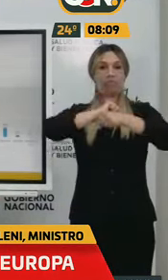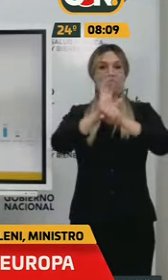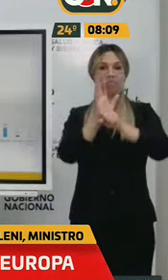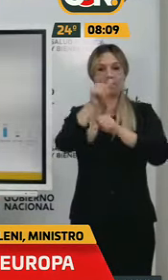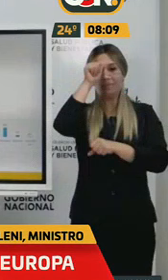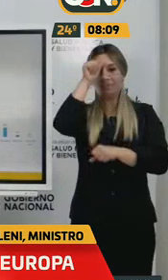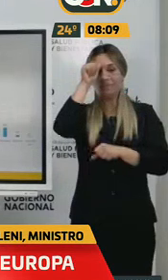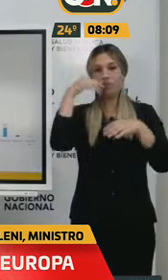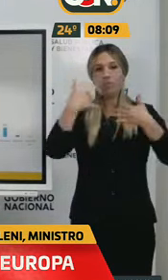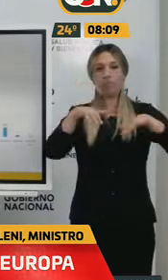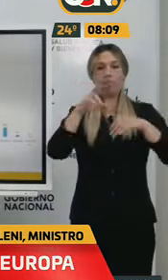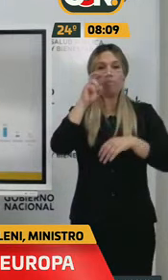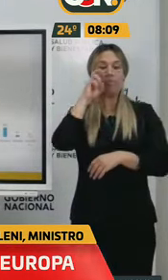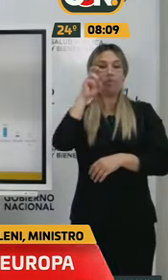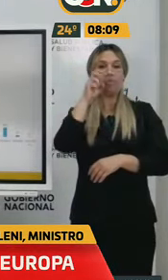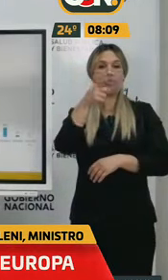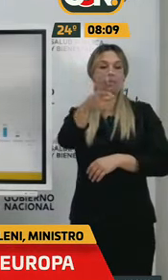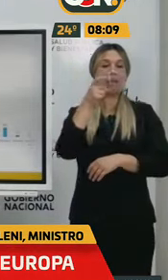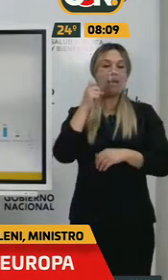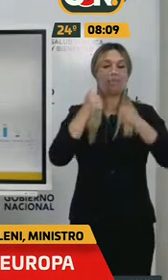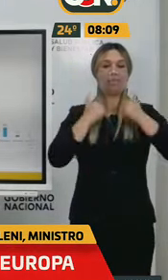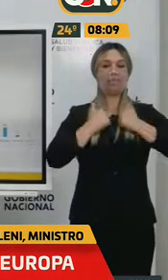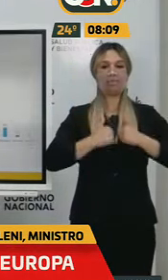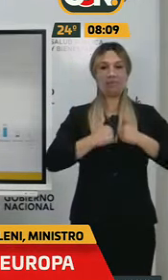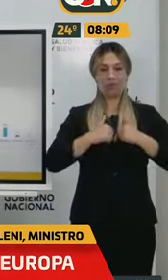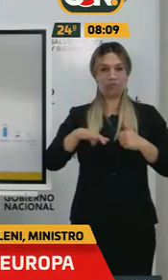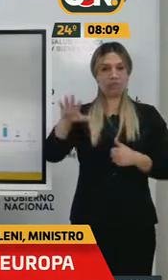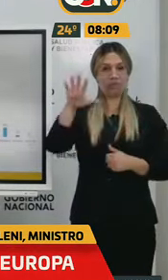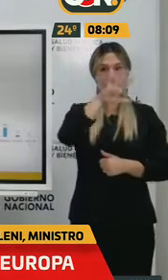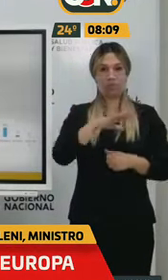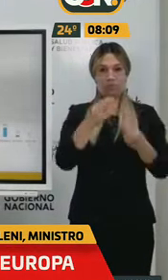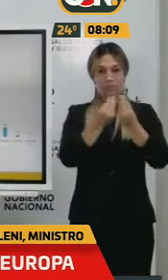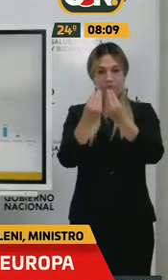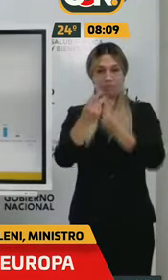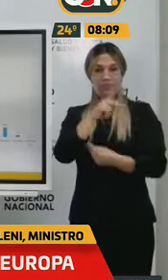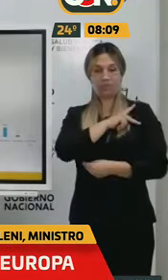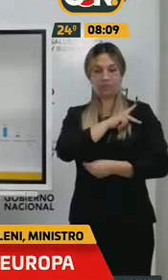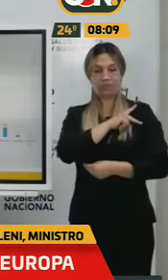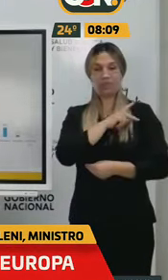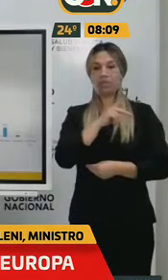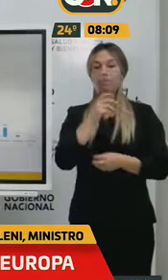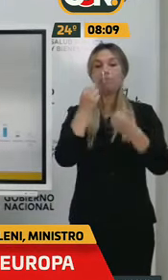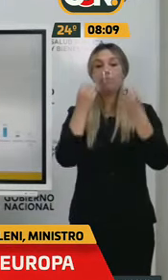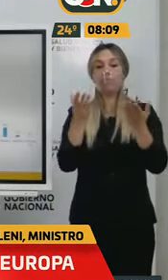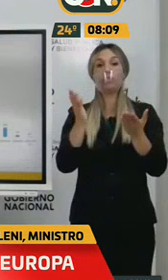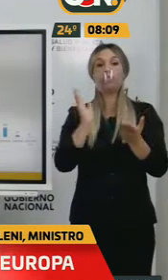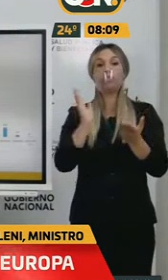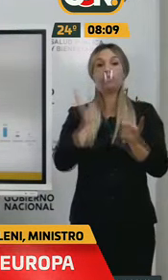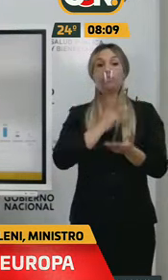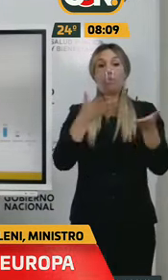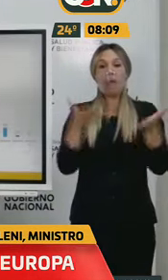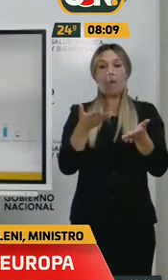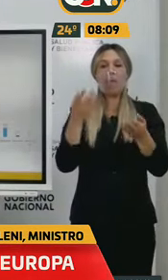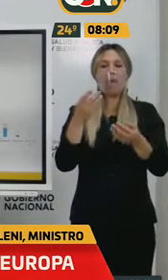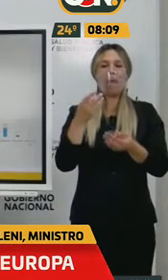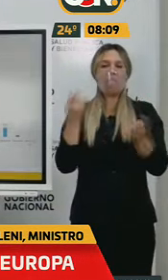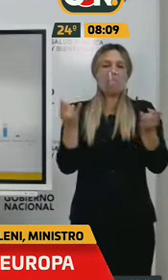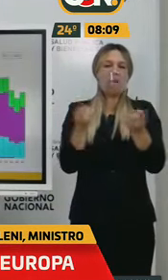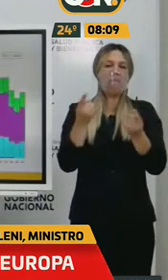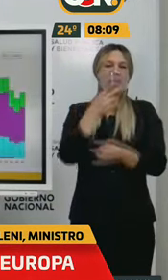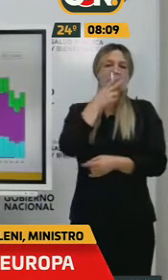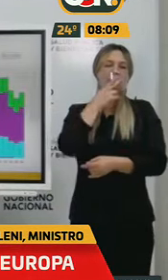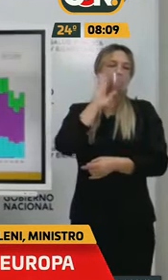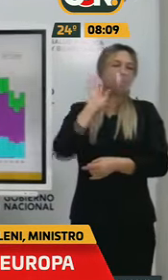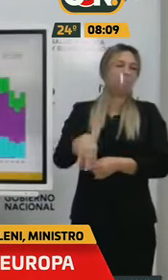salud pública con el que estamos lidiando, y no, nunca fue y no es hora hoy de subestimar a esta